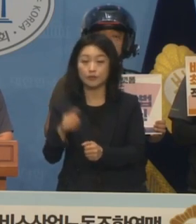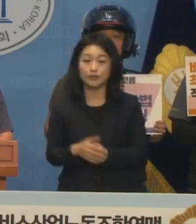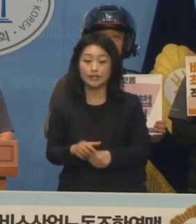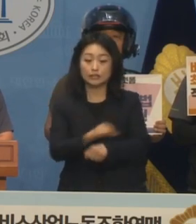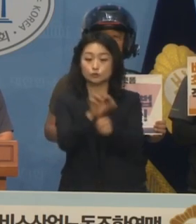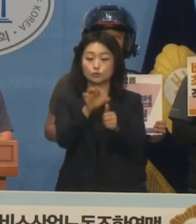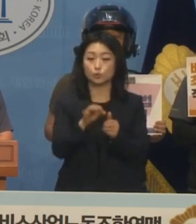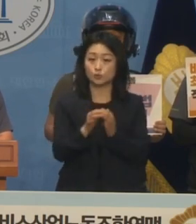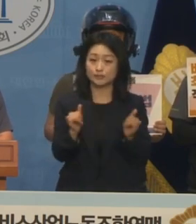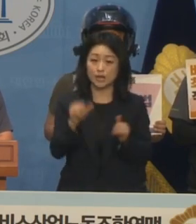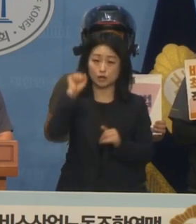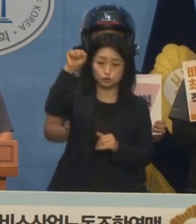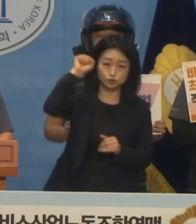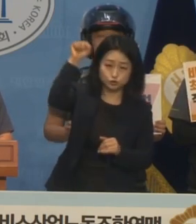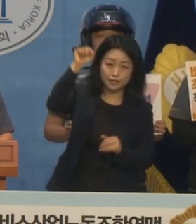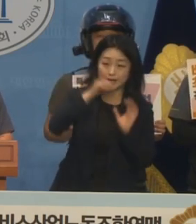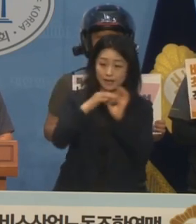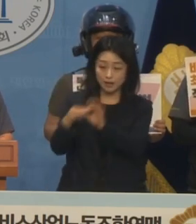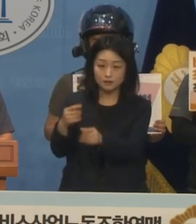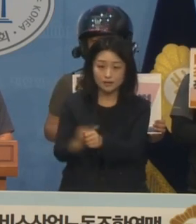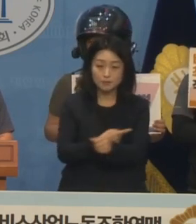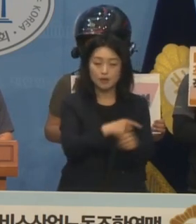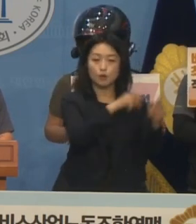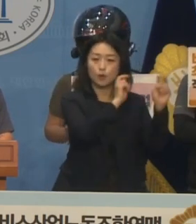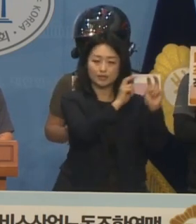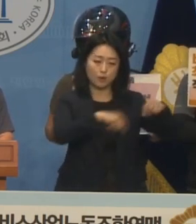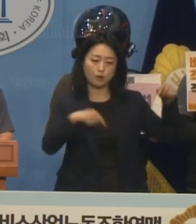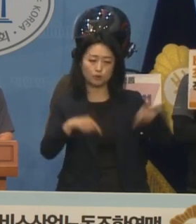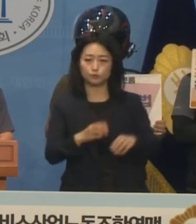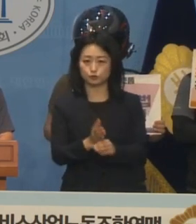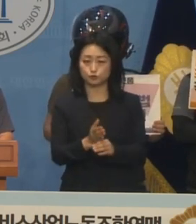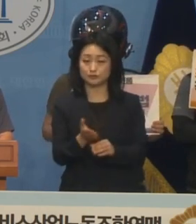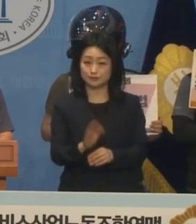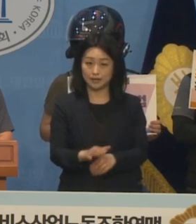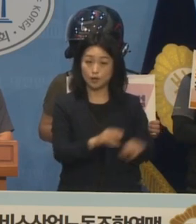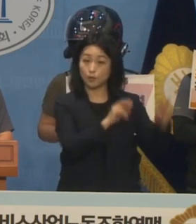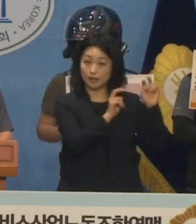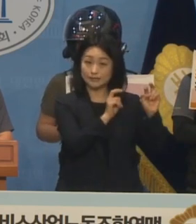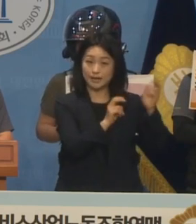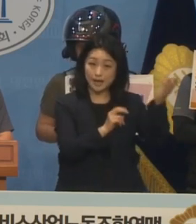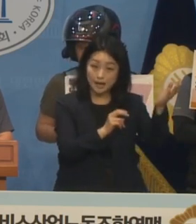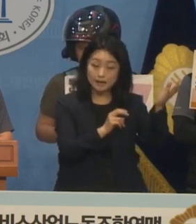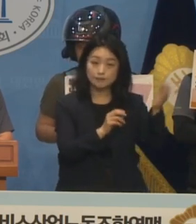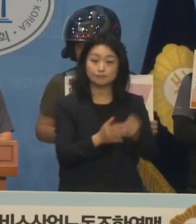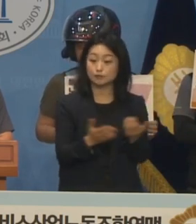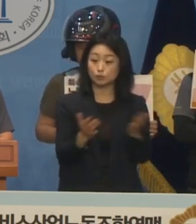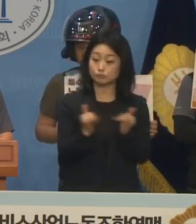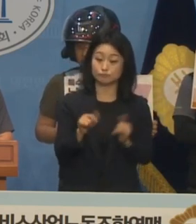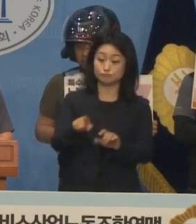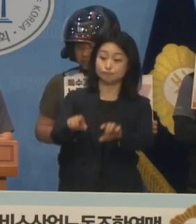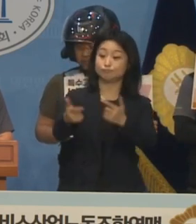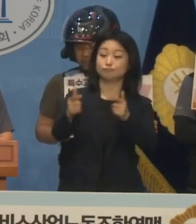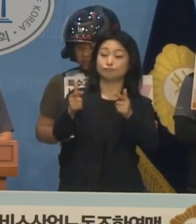6,340원입니다. 배달라이더는 5,400원, 방문점검원은 4,520원, 학습지교사는